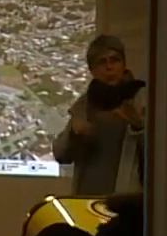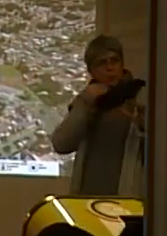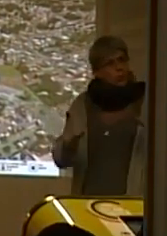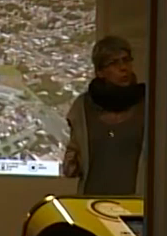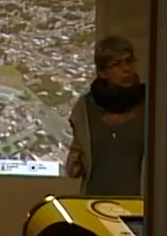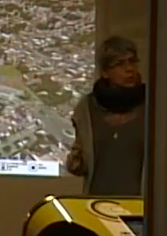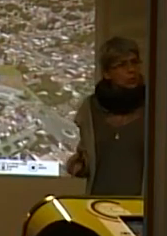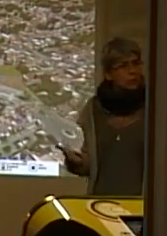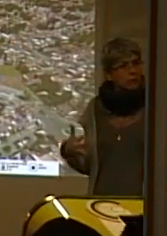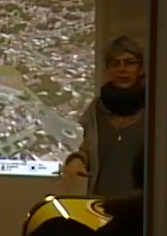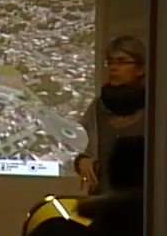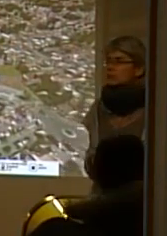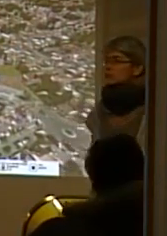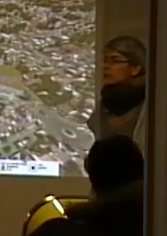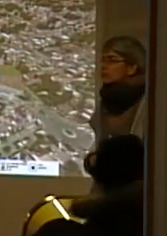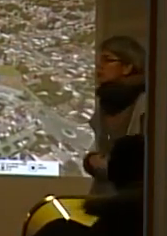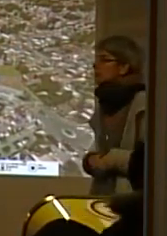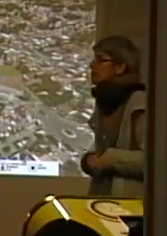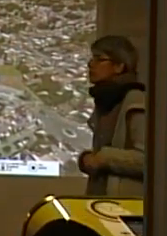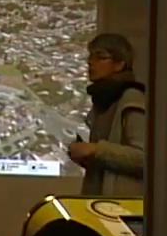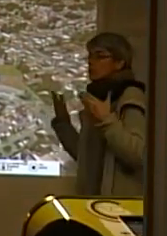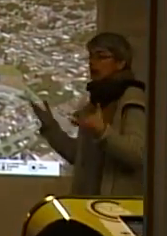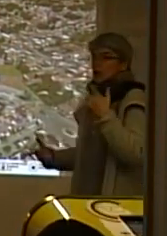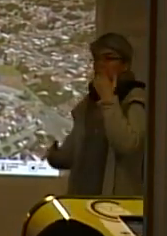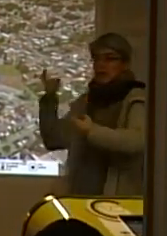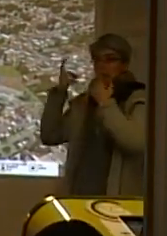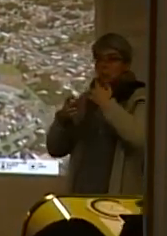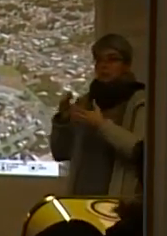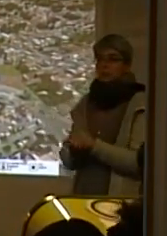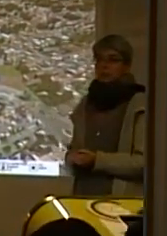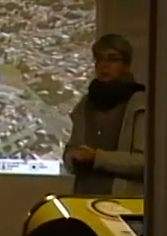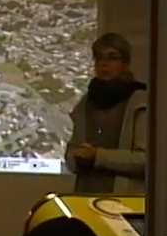faire le tour. Voilà. Maintenant, les questions sont les bienvenues.